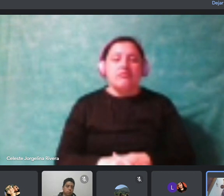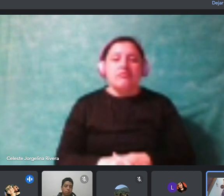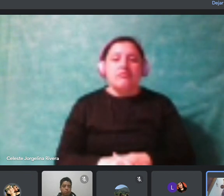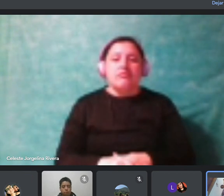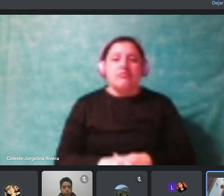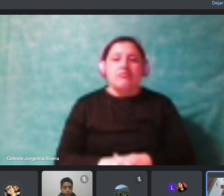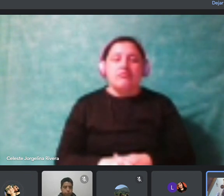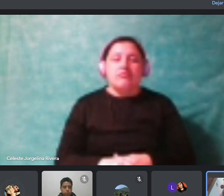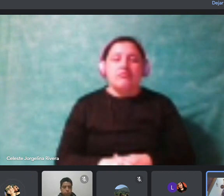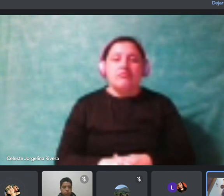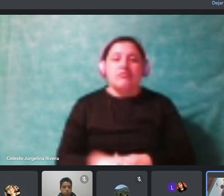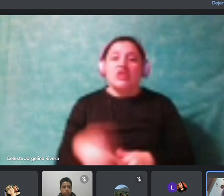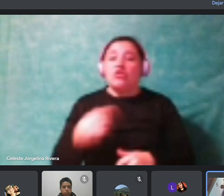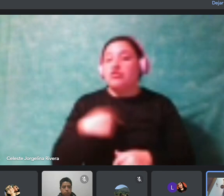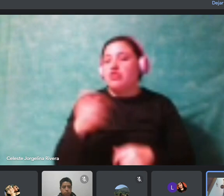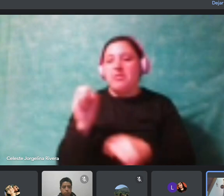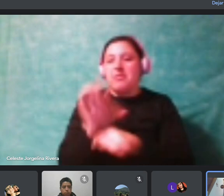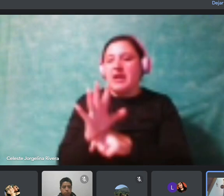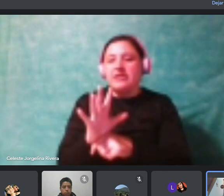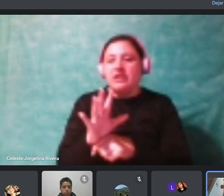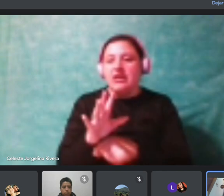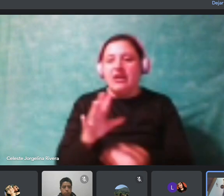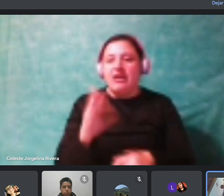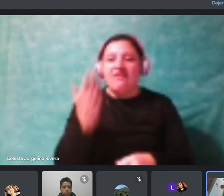Pero yo les mandé solo, sin respuesta.